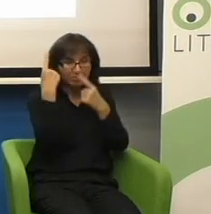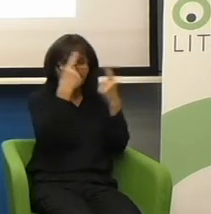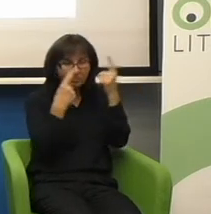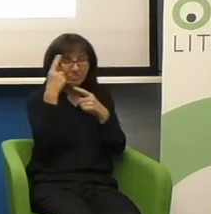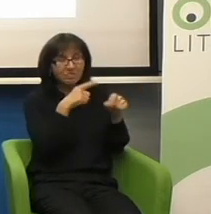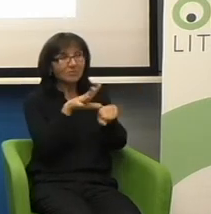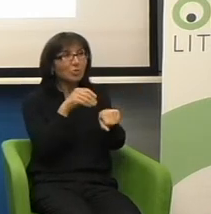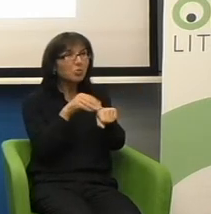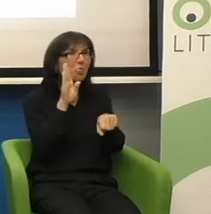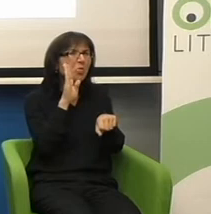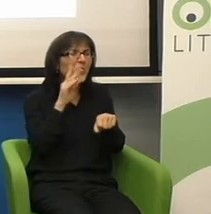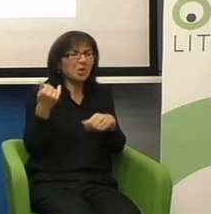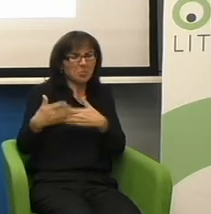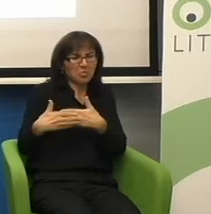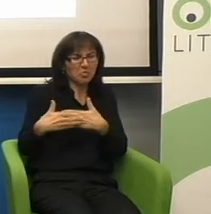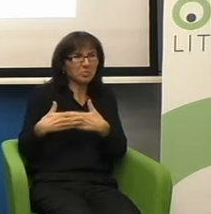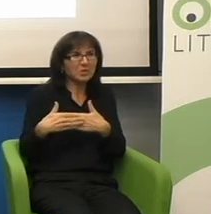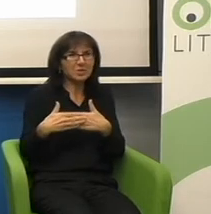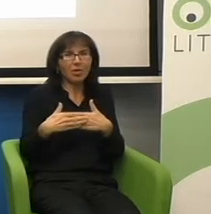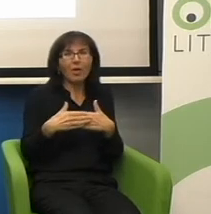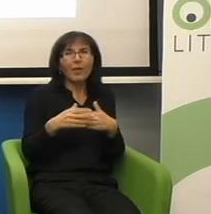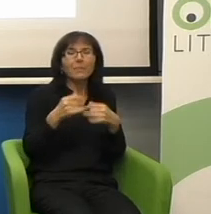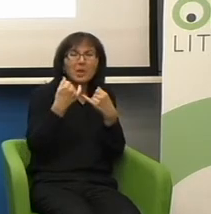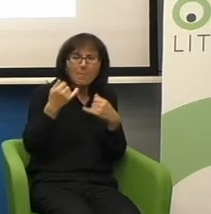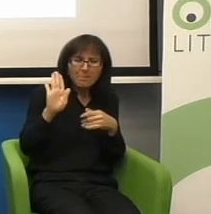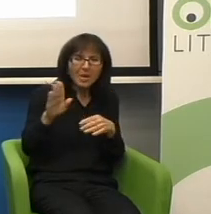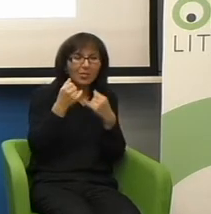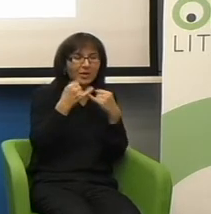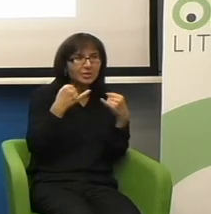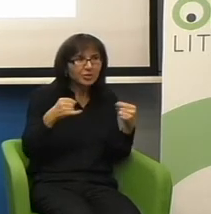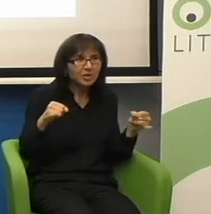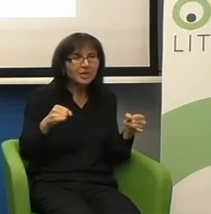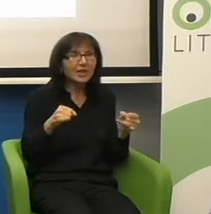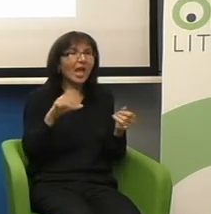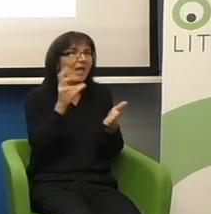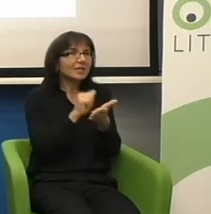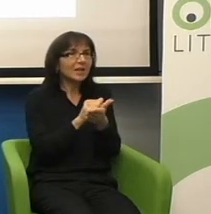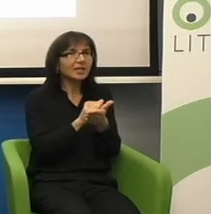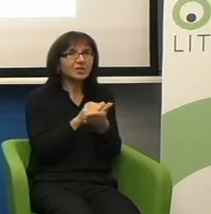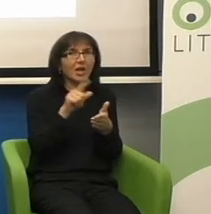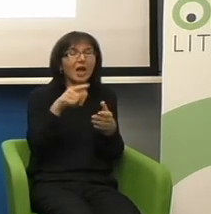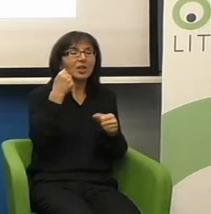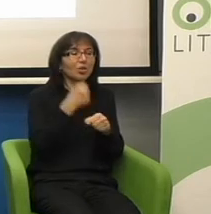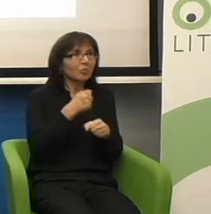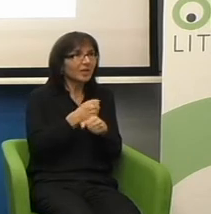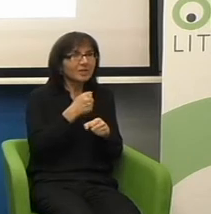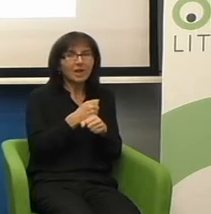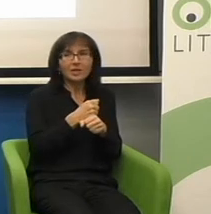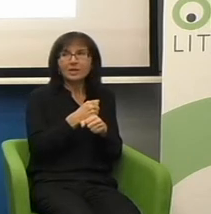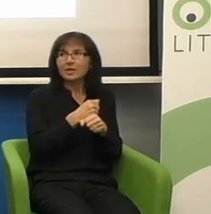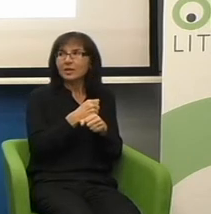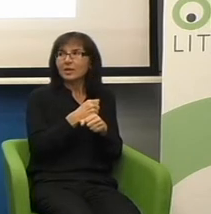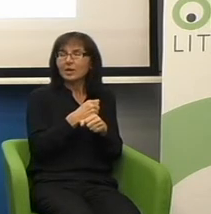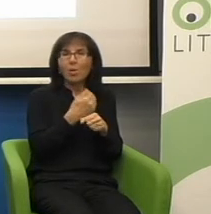zadania w redakcji, mając szereg innych zleceń, prawda, że jest to tak bardzo pochłaniająca praca. I mówię